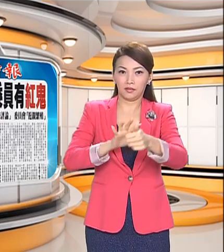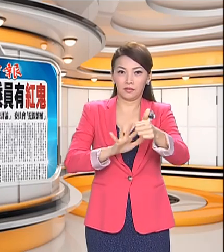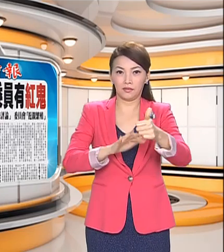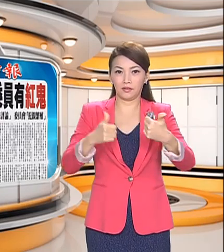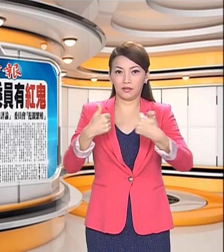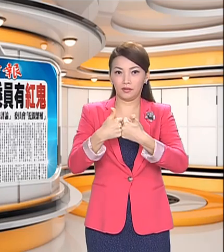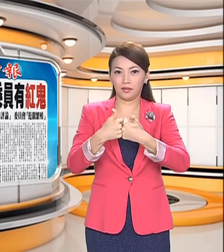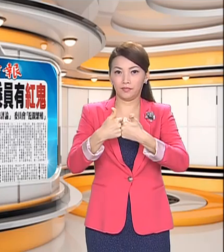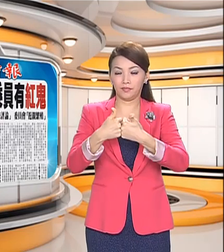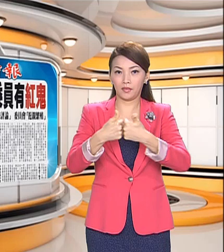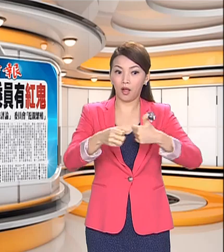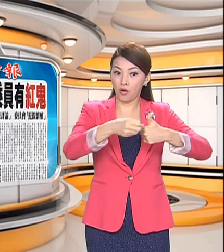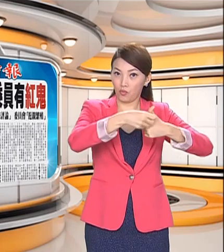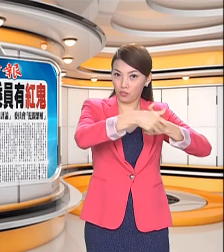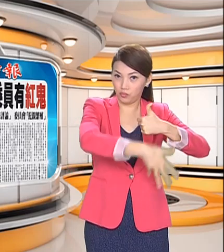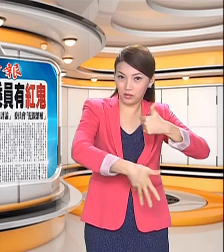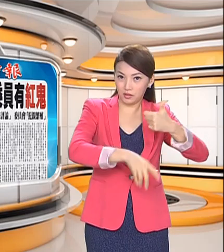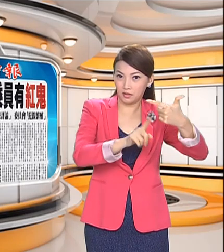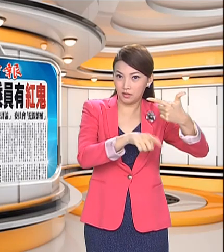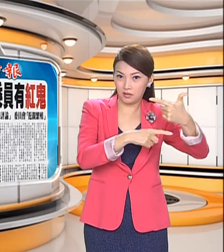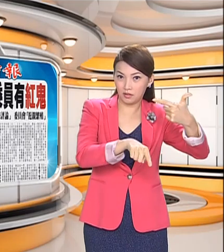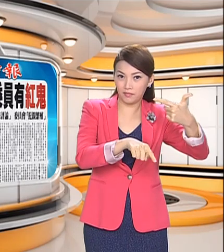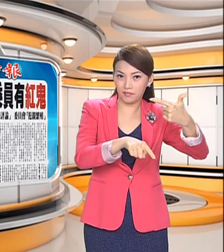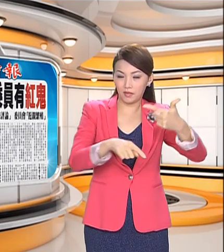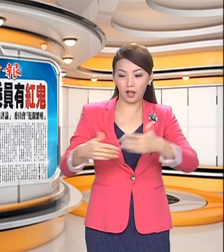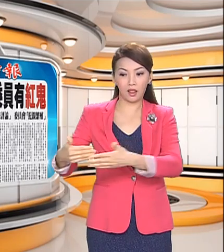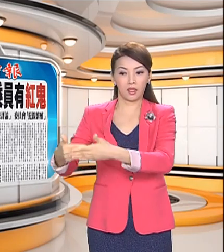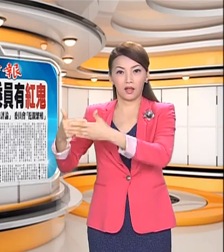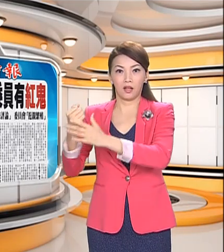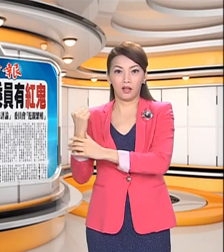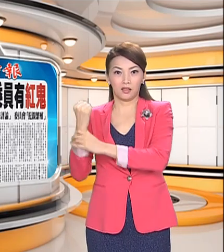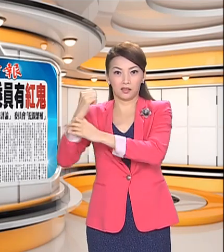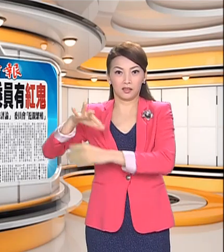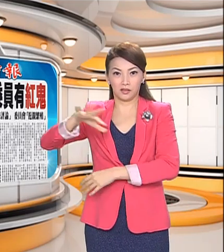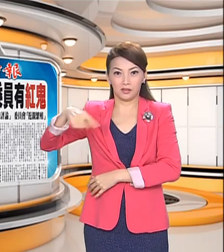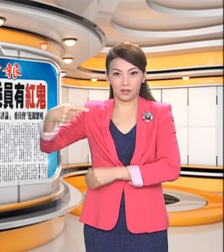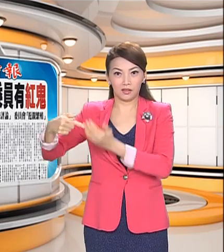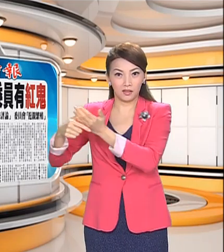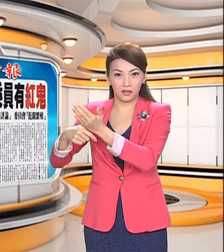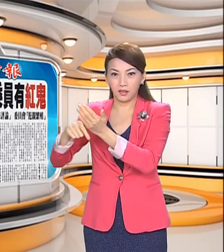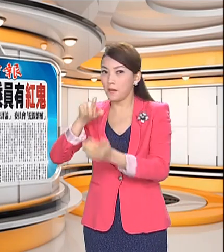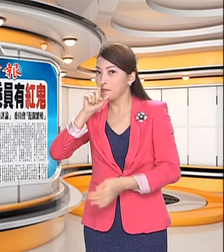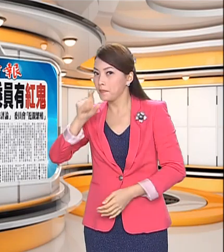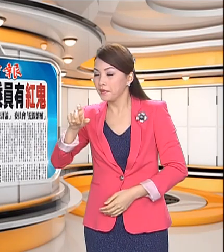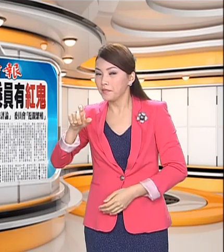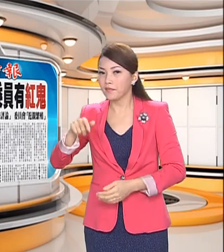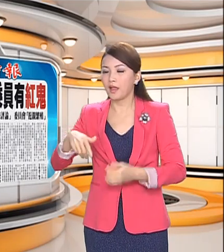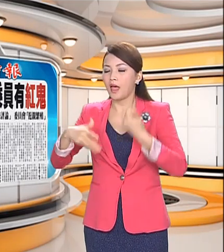会里面有6名的成员和中国统派刊物《海峡评论》